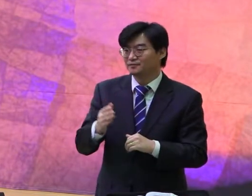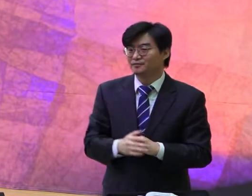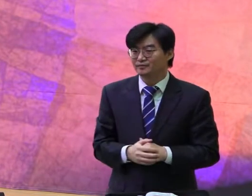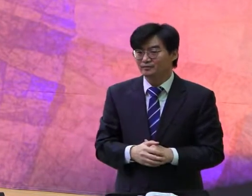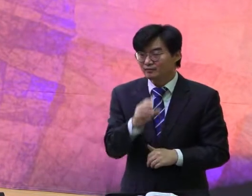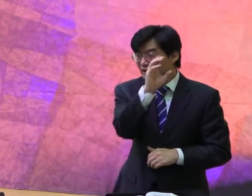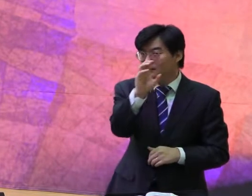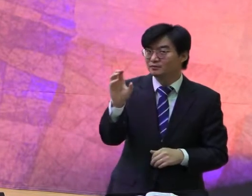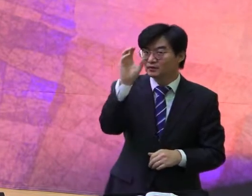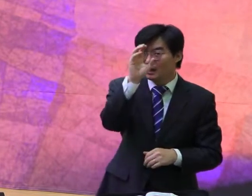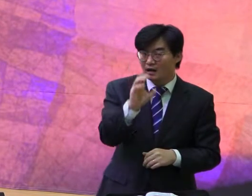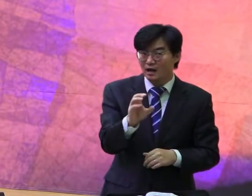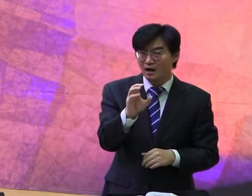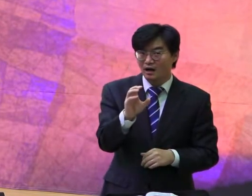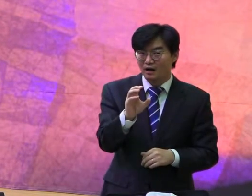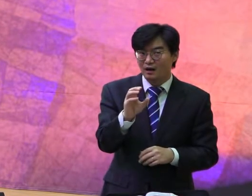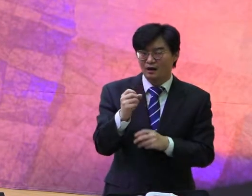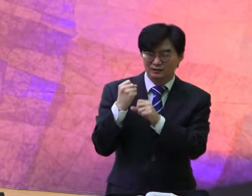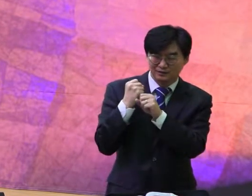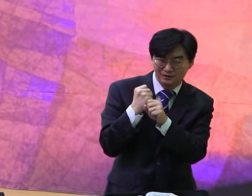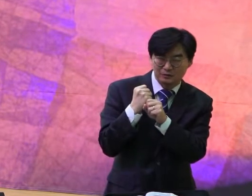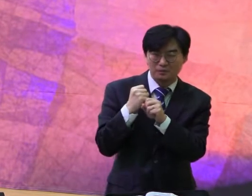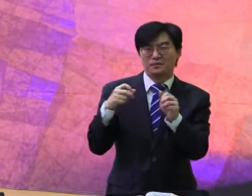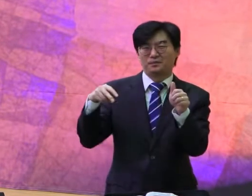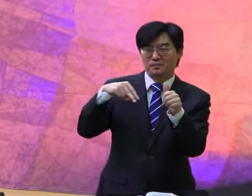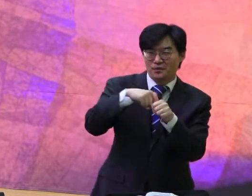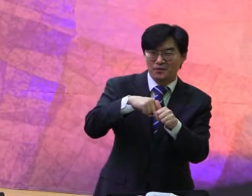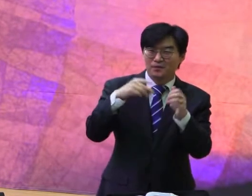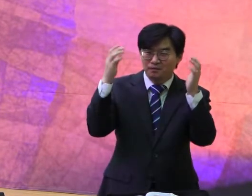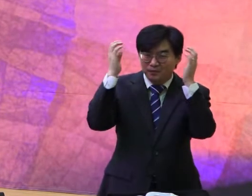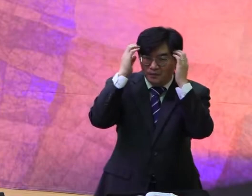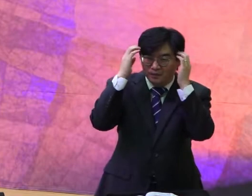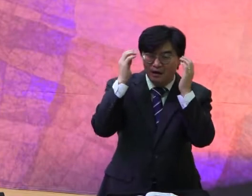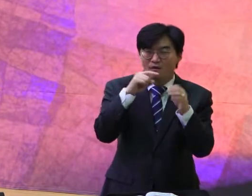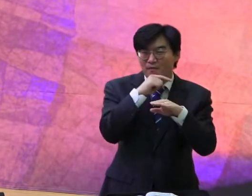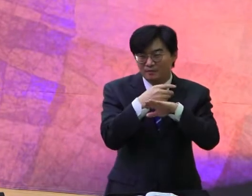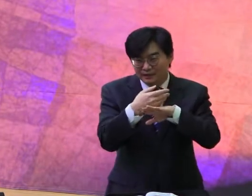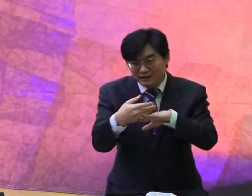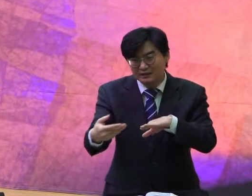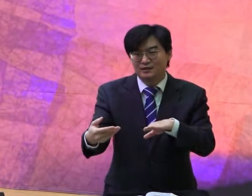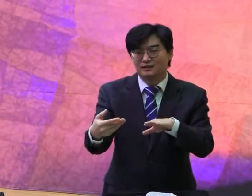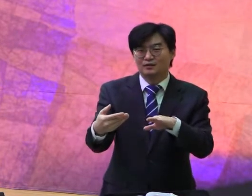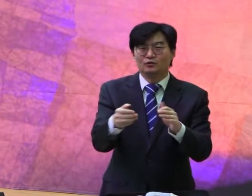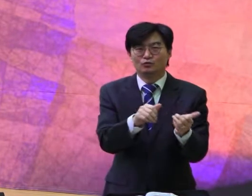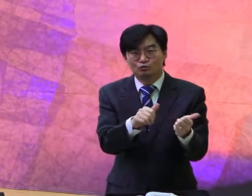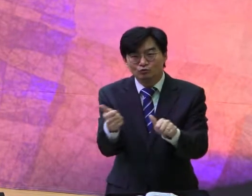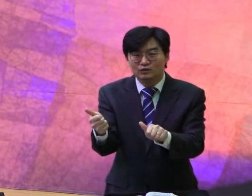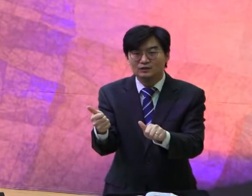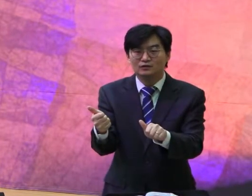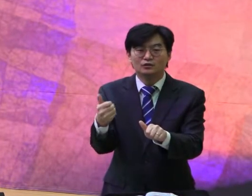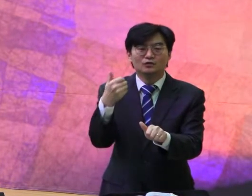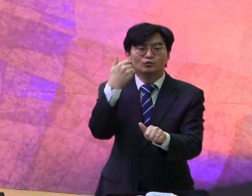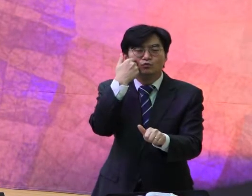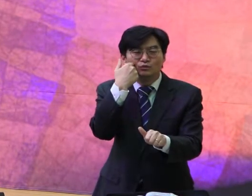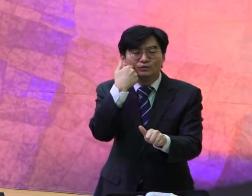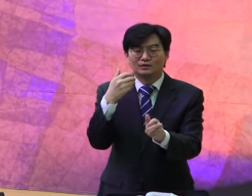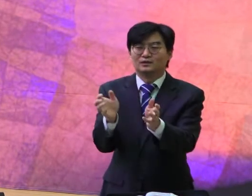십자가에 지시고 나 대신 고통당하시고 물과 피를 다 쏟으시고 죽으신